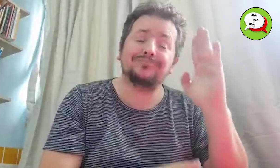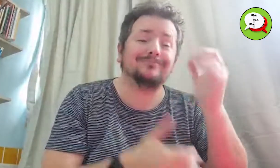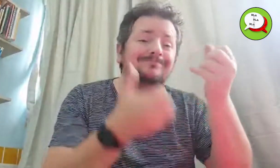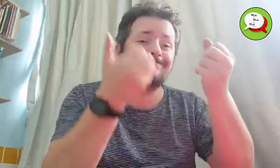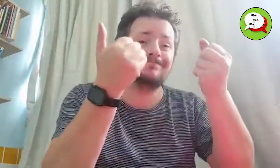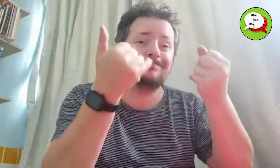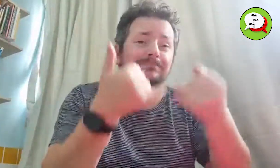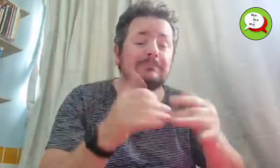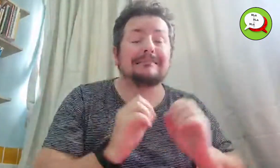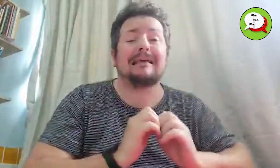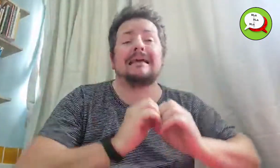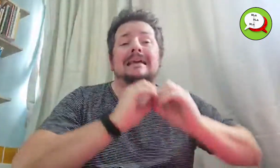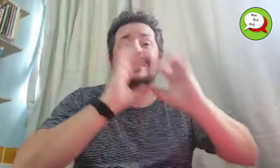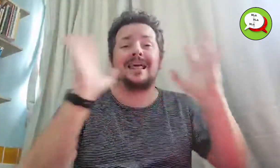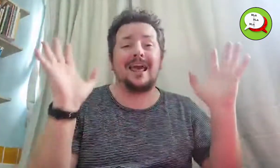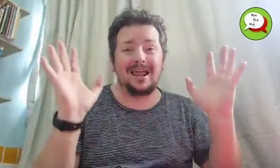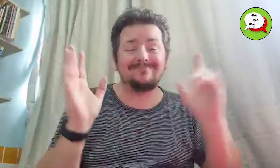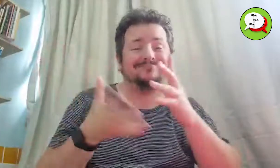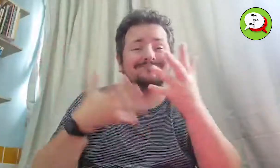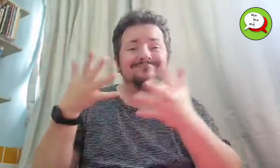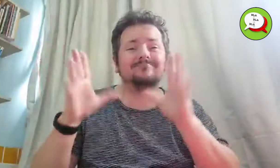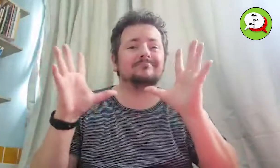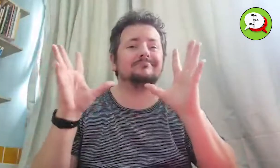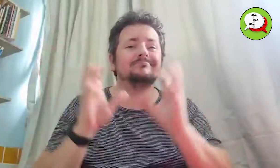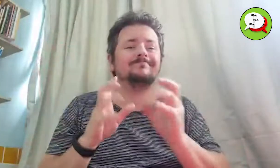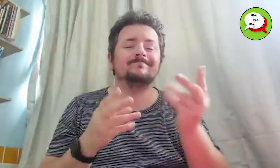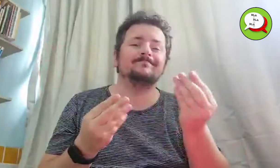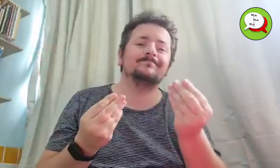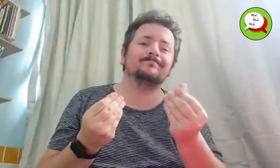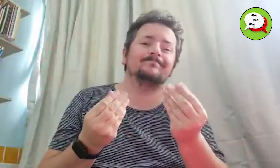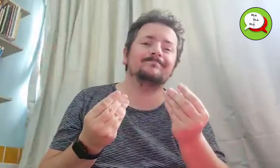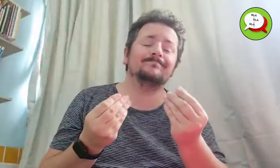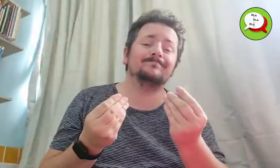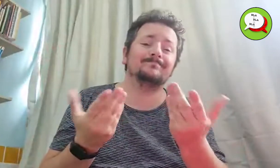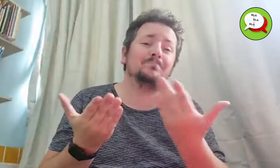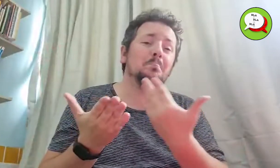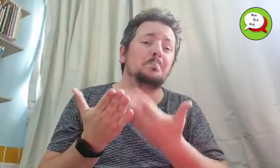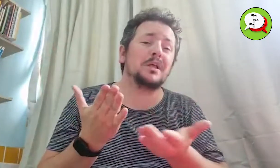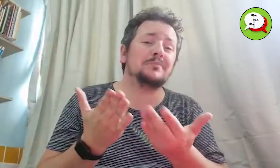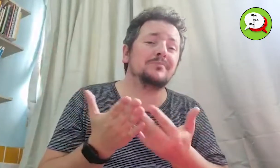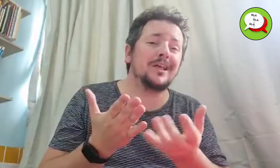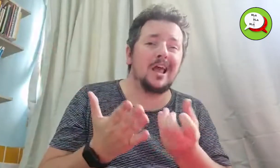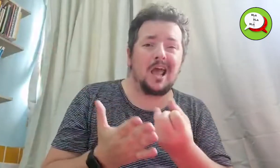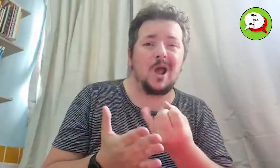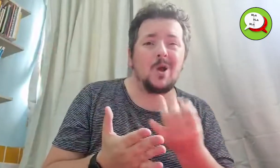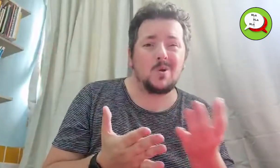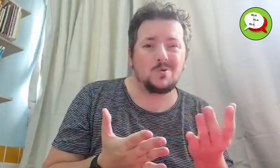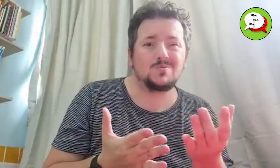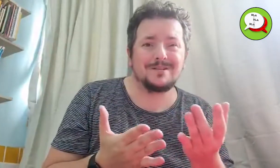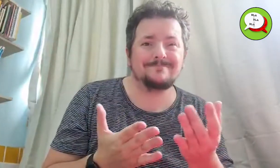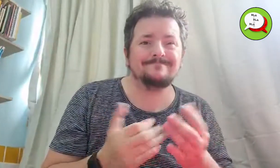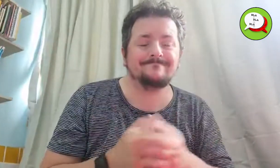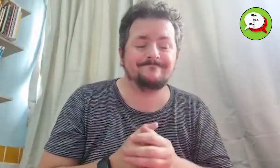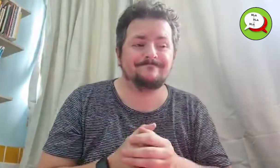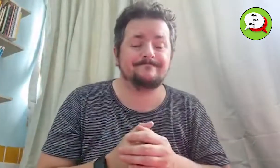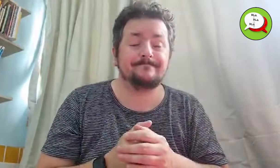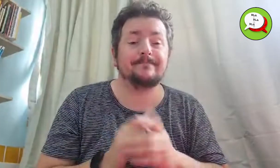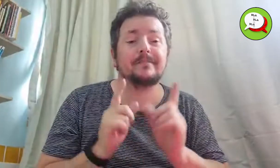explicação específica na língua dele, contextualizada, ele viu que ele perdeu muito lá na sala de aula. Então,